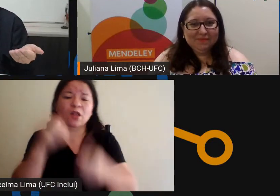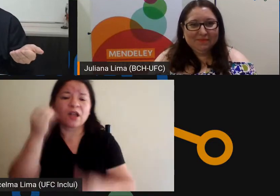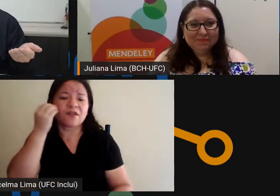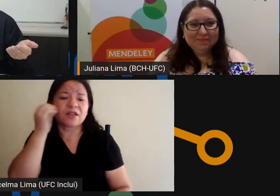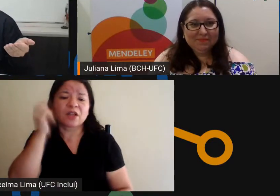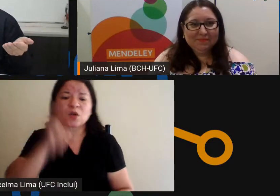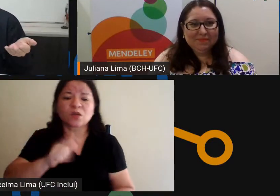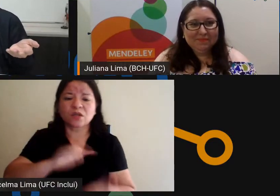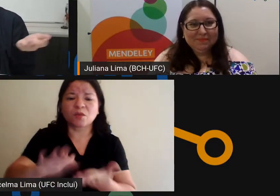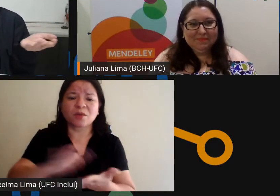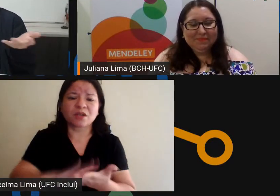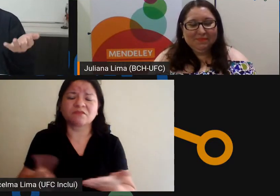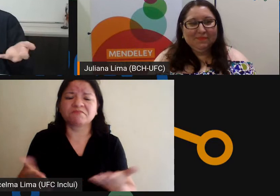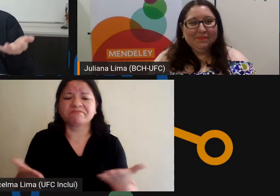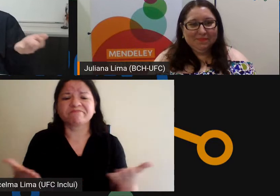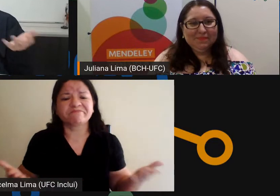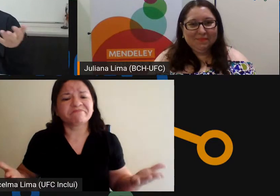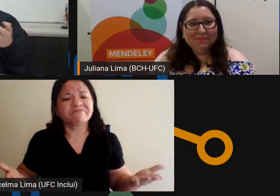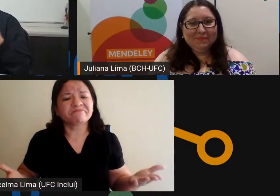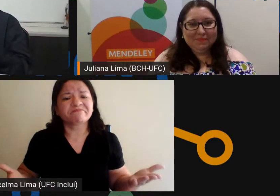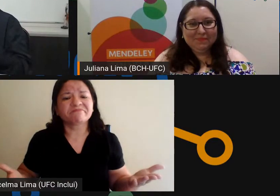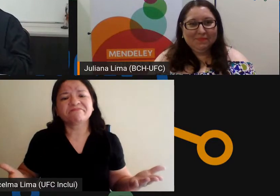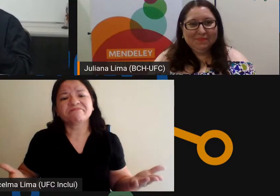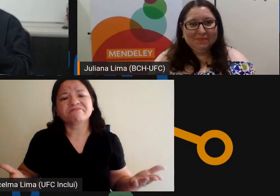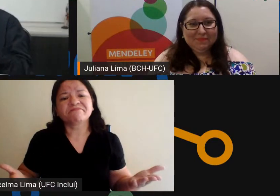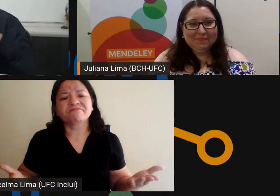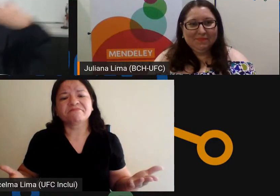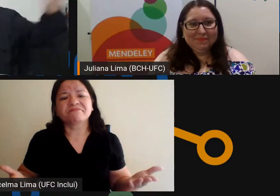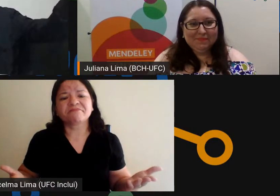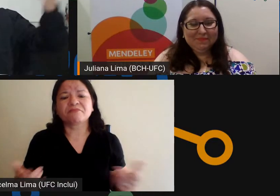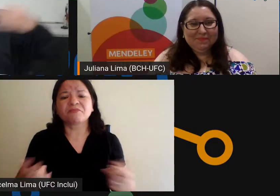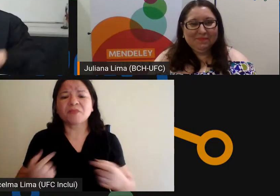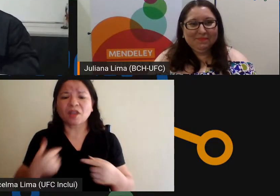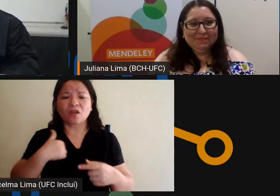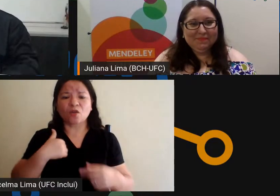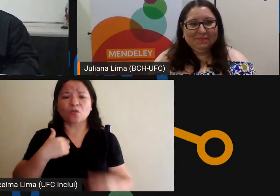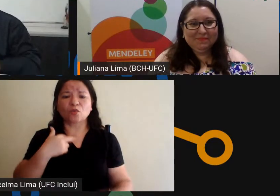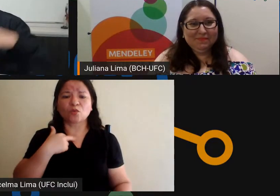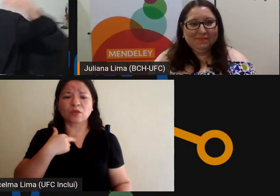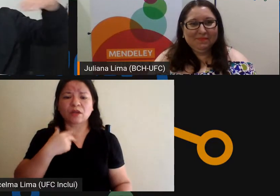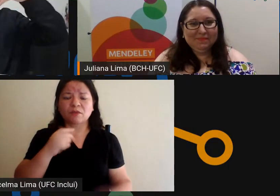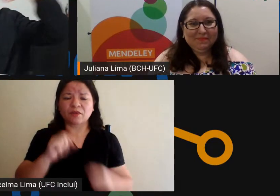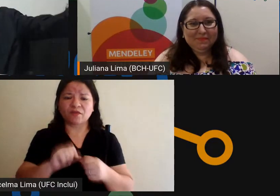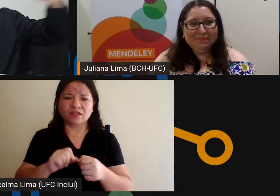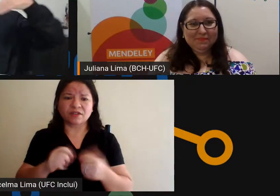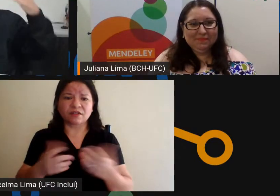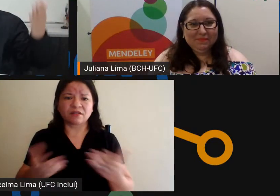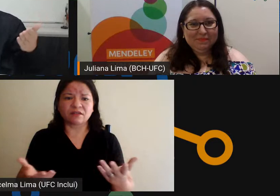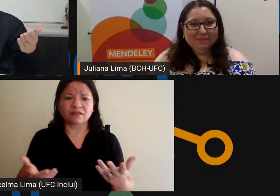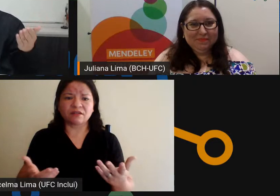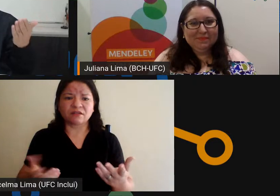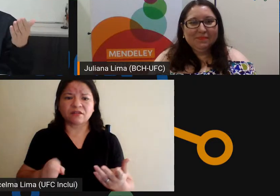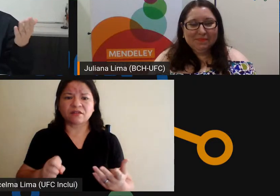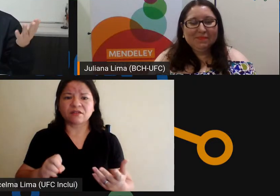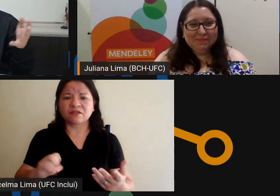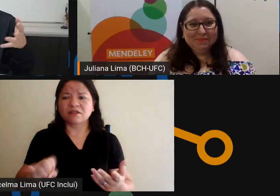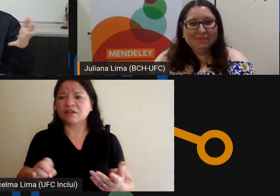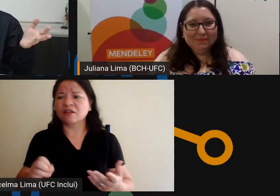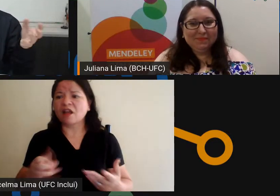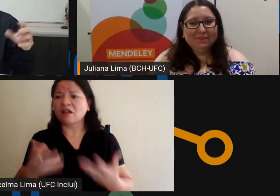publicação. Não, por que que eu não posso fazer isso e submeter direto para a revista e se aceita já vai, se não aceita não